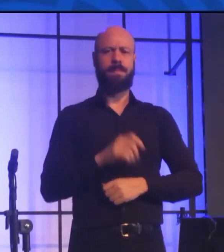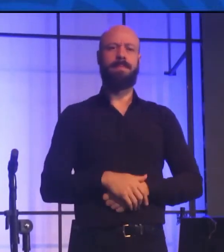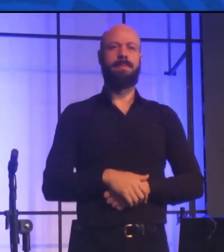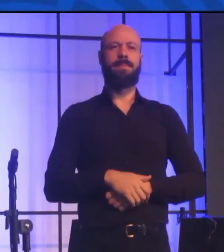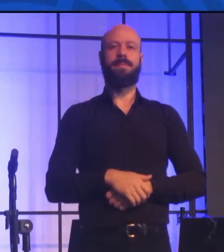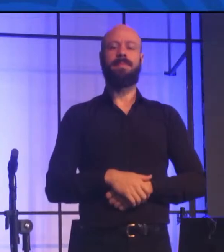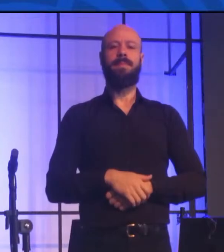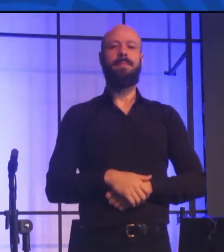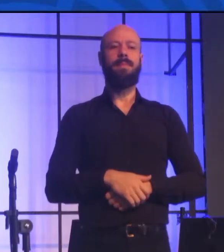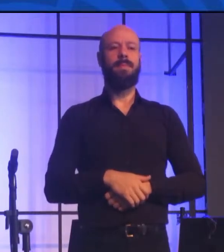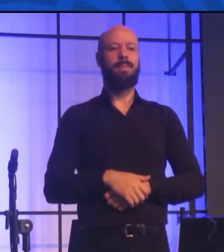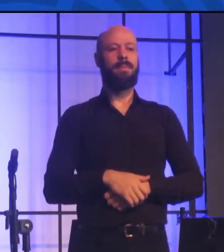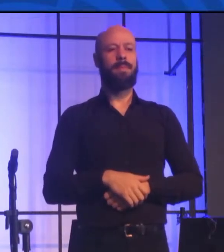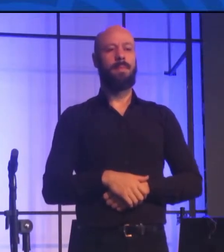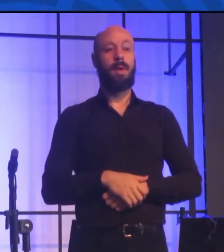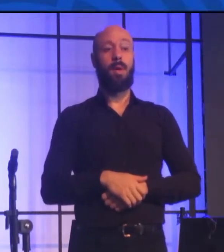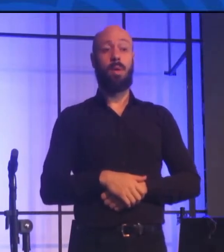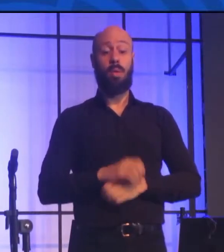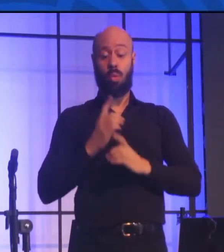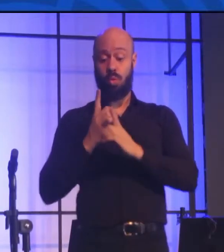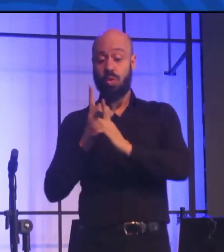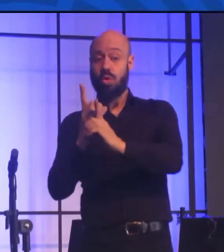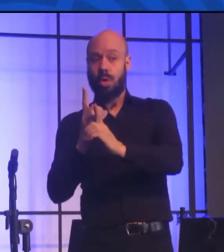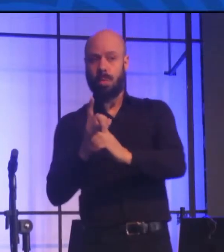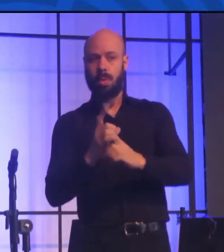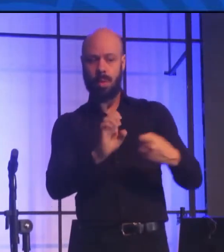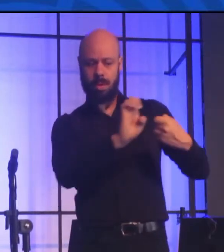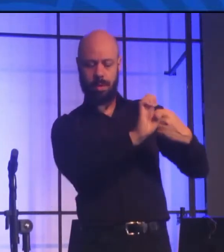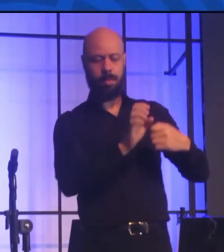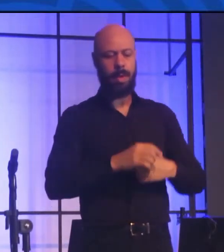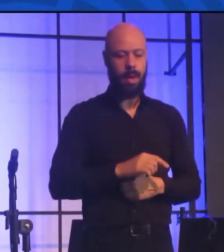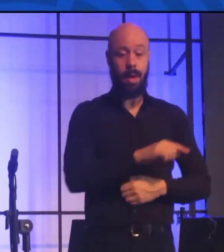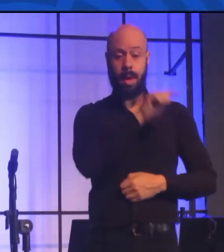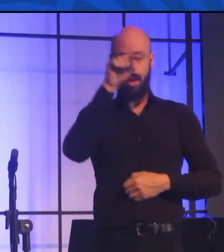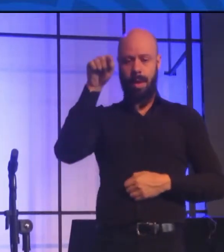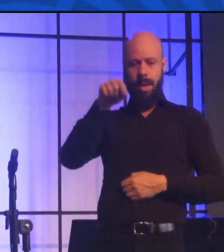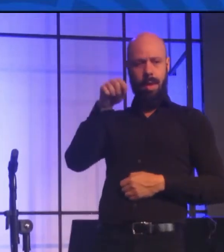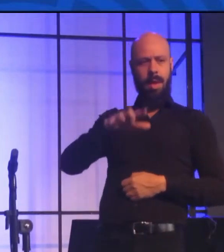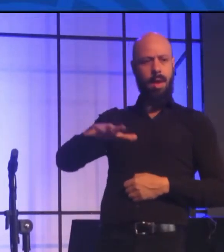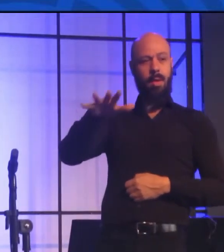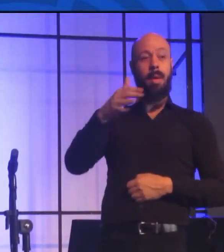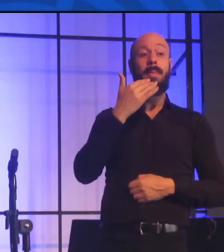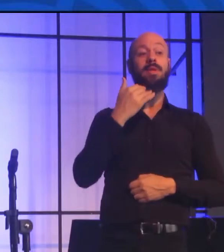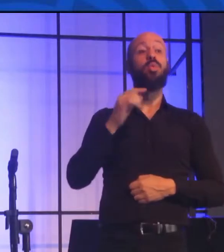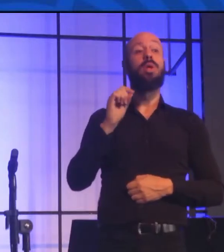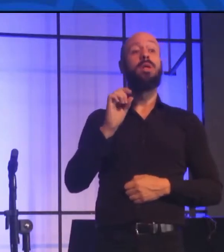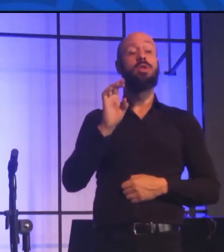Aqueles meninos não pediram nada ao profeta, a não ser permissão.